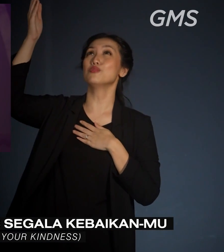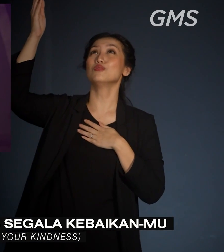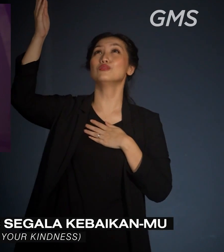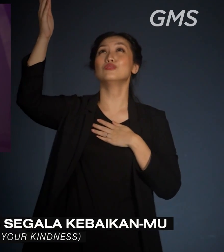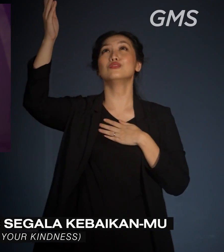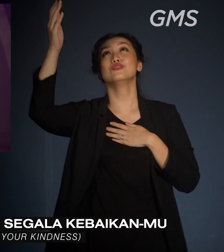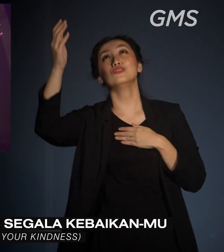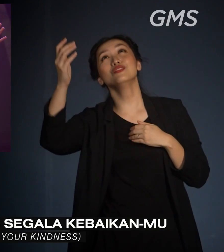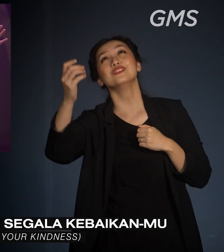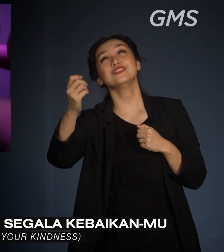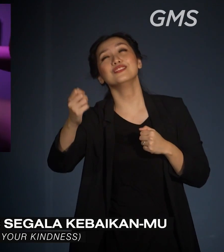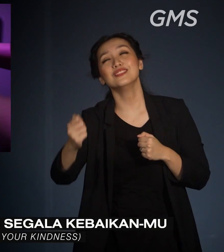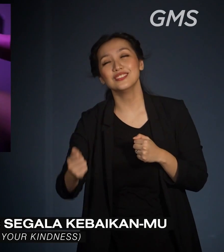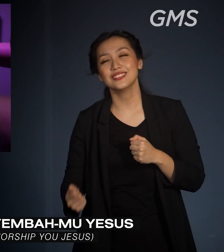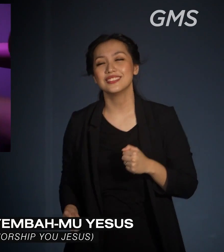kebaikanmu?